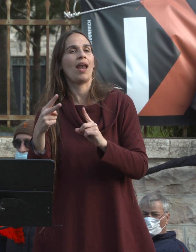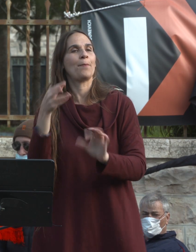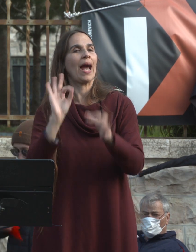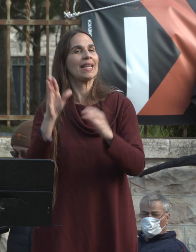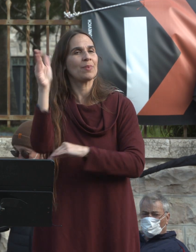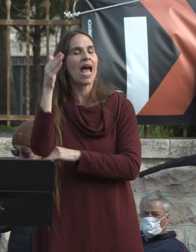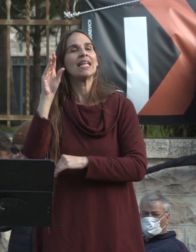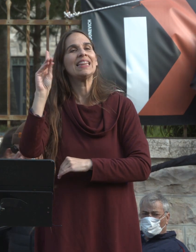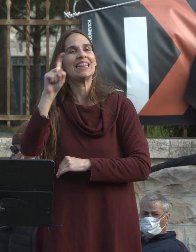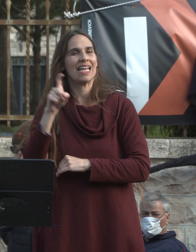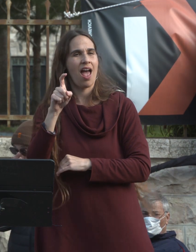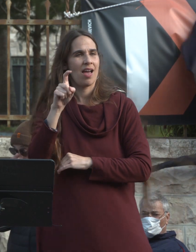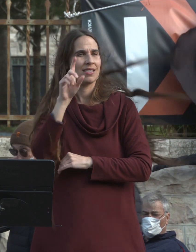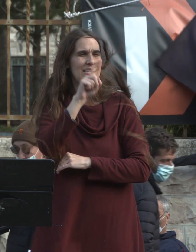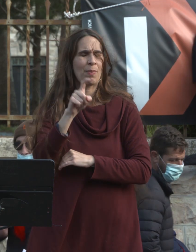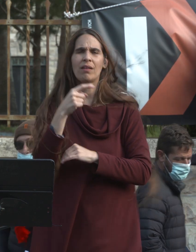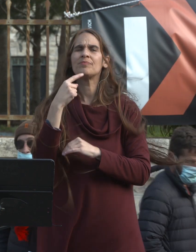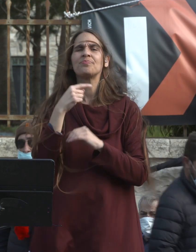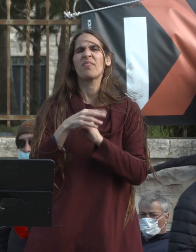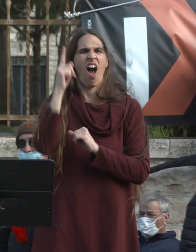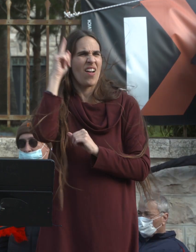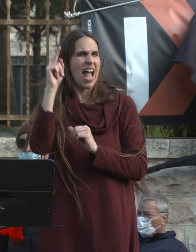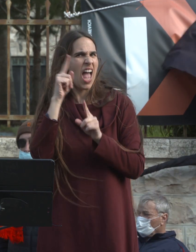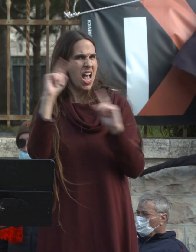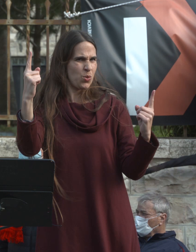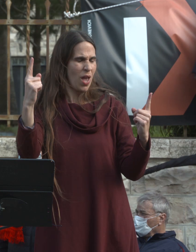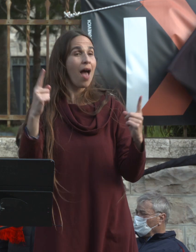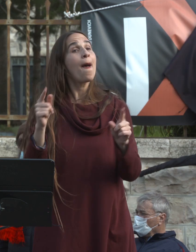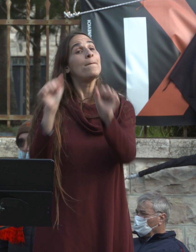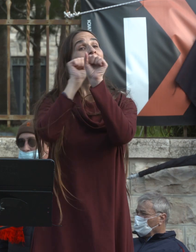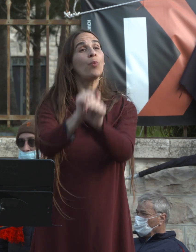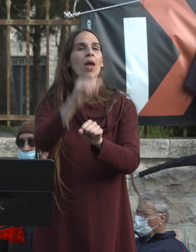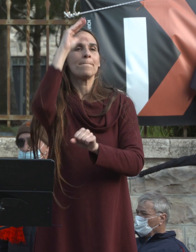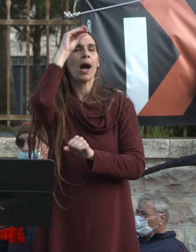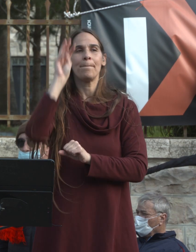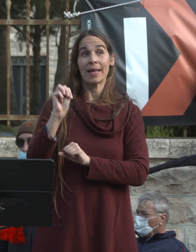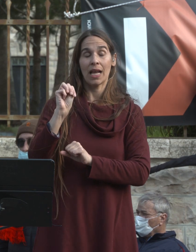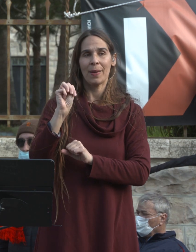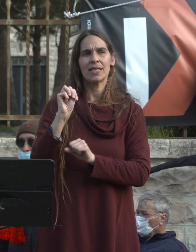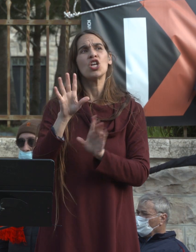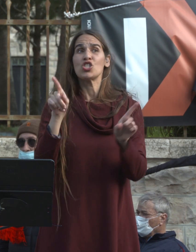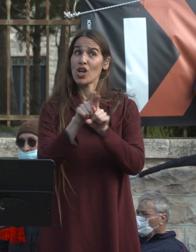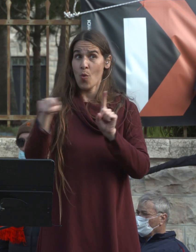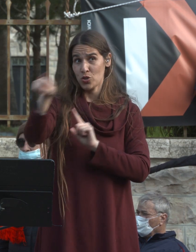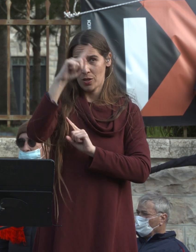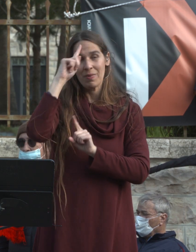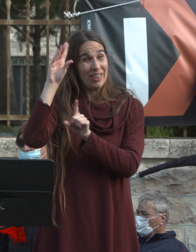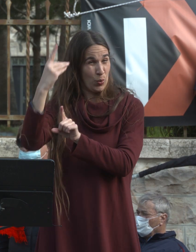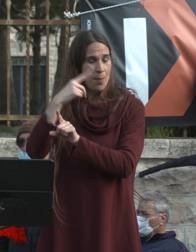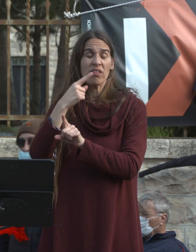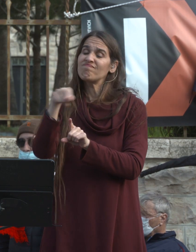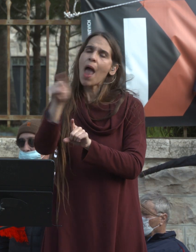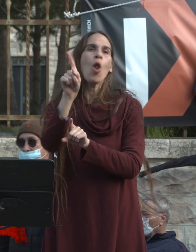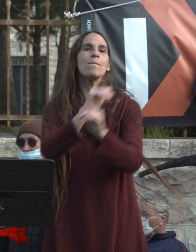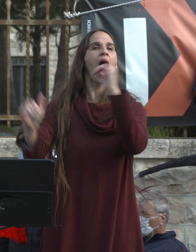המדינה, דינה זילבר, חוות דעת הזויה, בגיבוי מר מנדלבליט, שכידוע, לדברי מר דודי, אינה